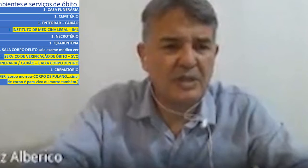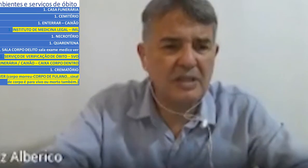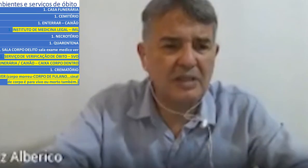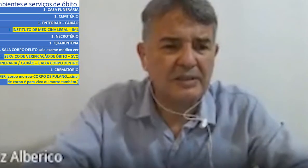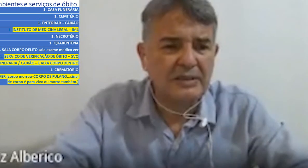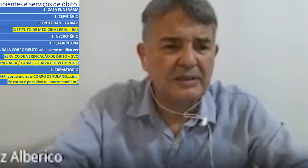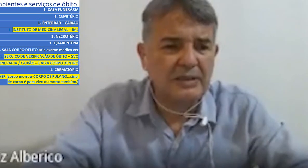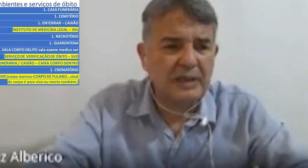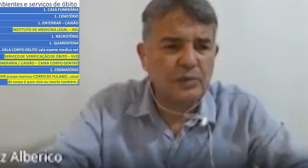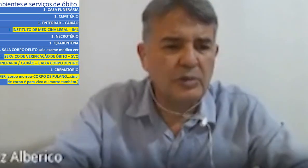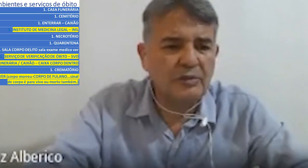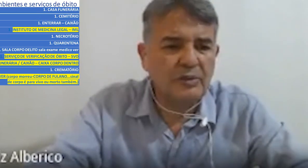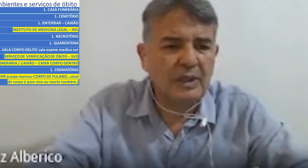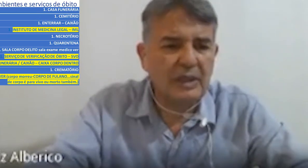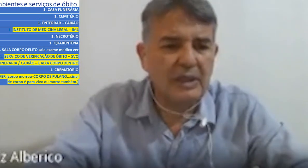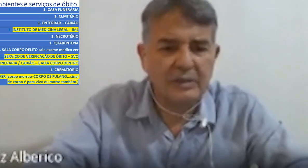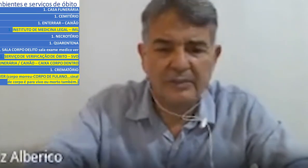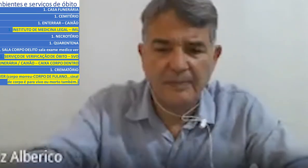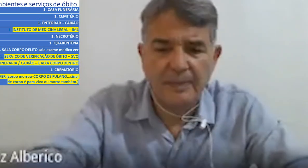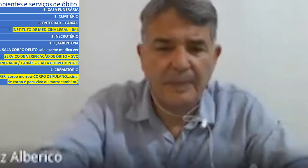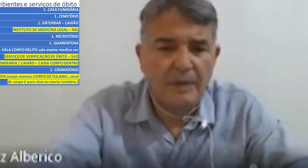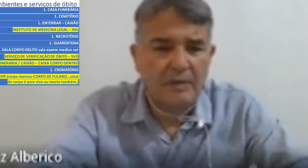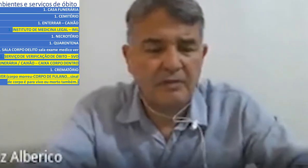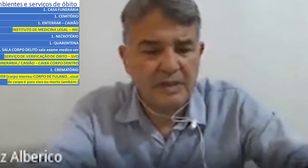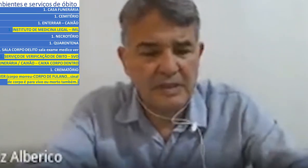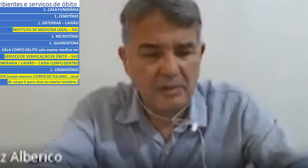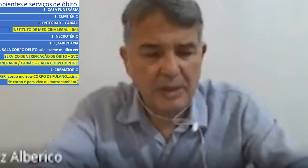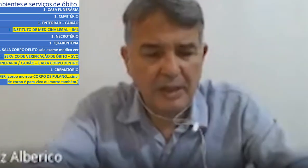esquecer. A urna funerária vai ser uma